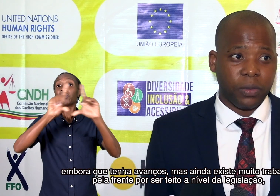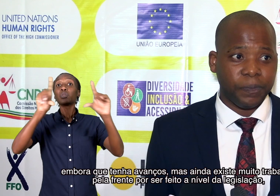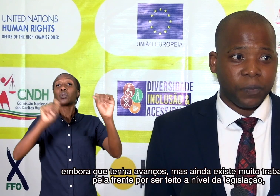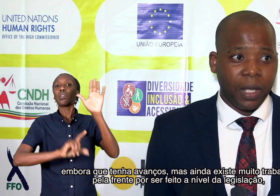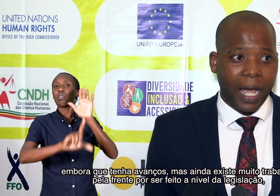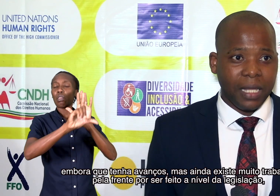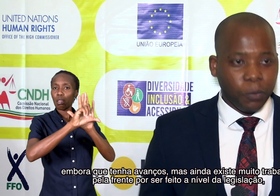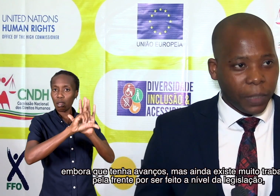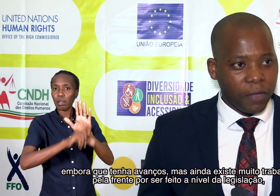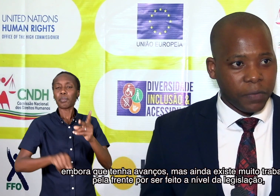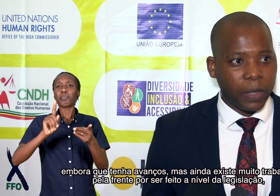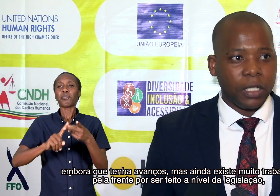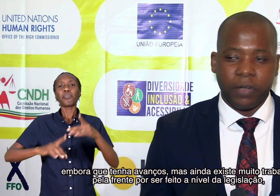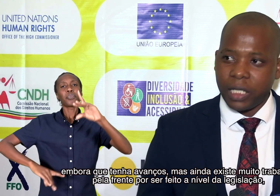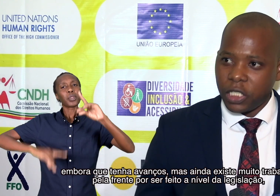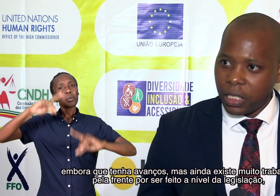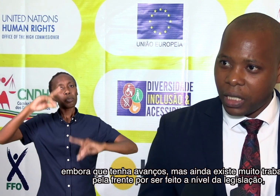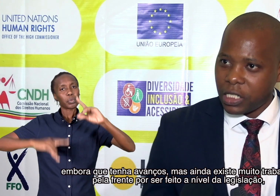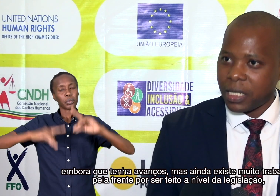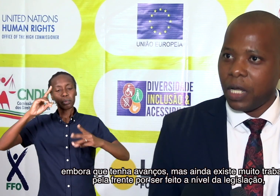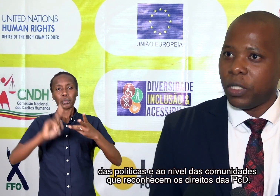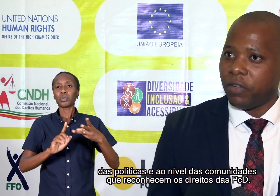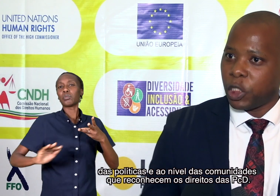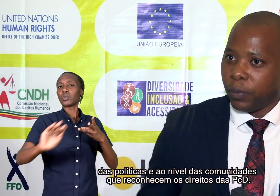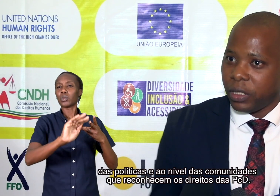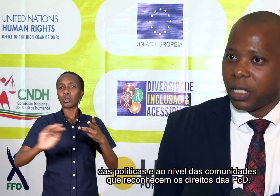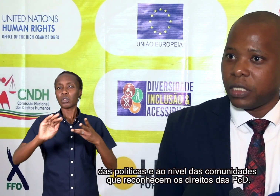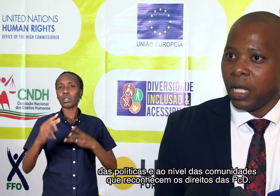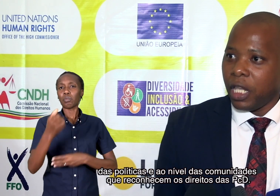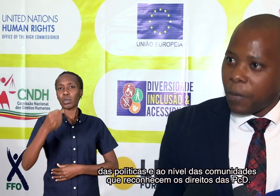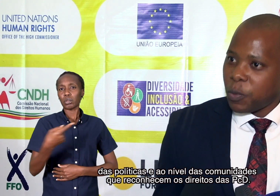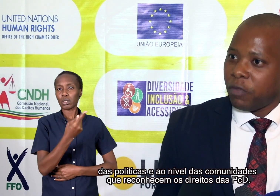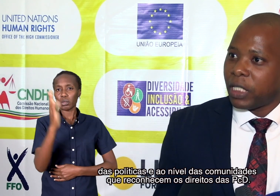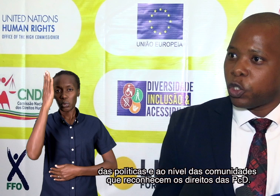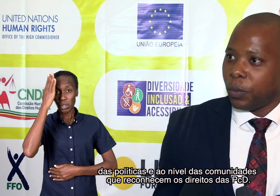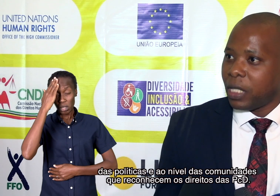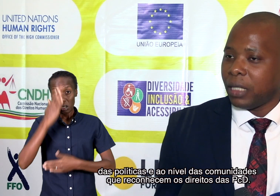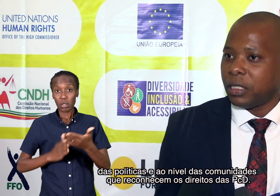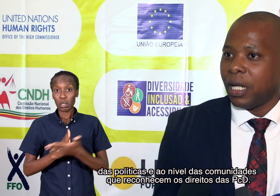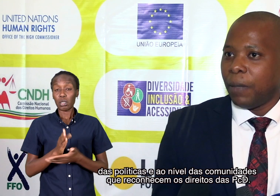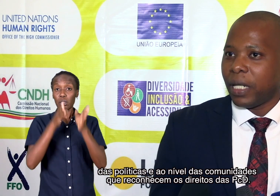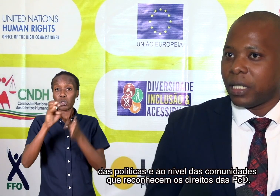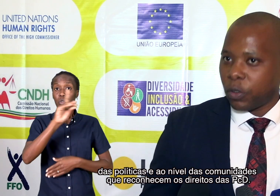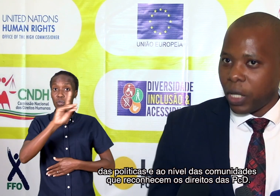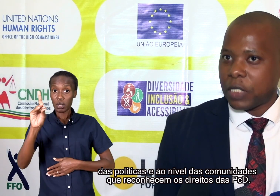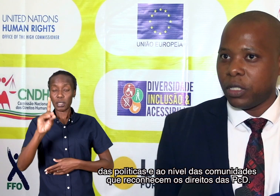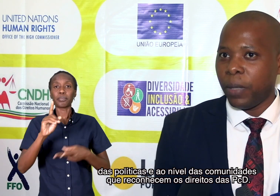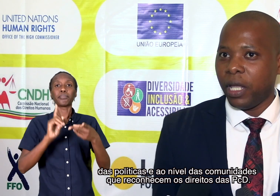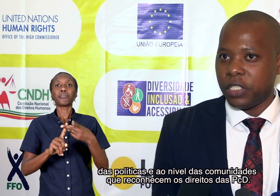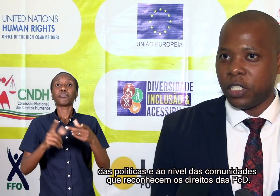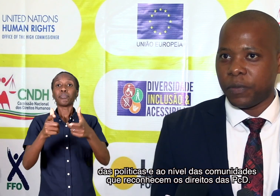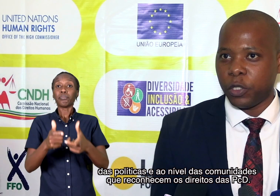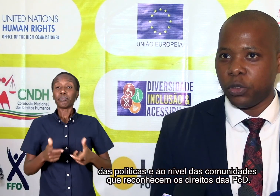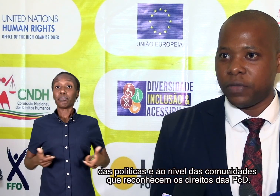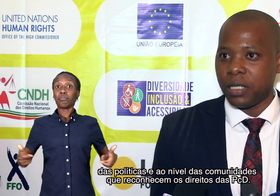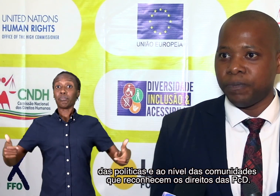ser feito. Ainda há muito trabalho a ser feito a nível da legislação, a nível das políticas e mesmo a nível das comunidades, para que reconheçam também